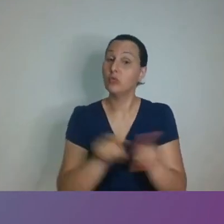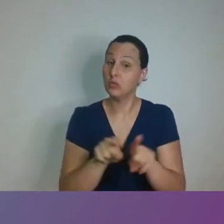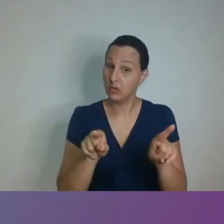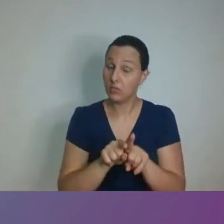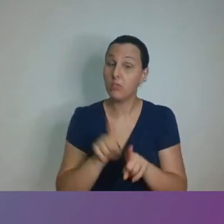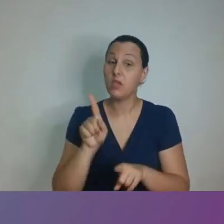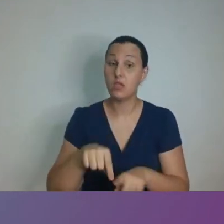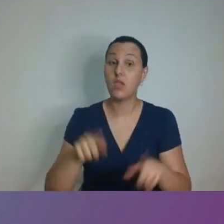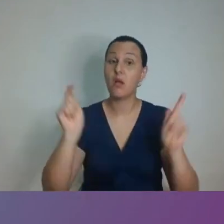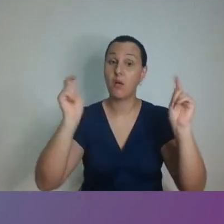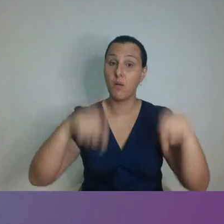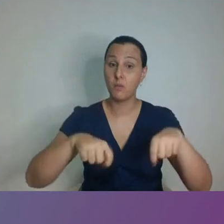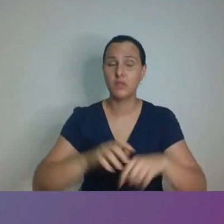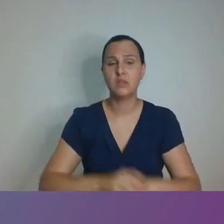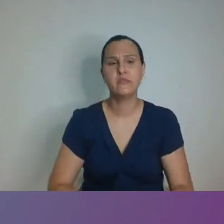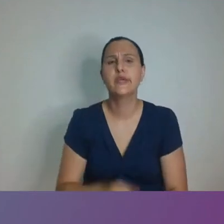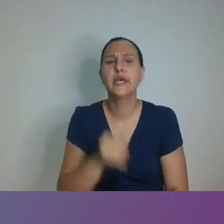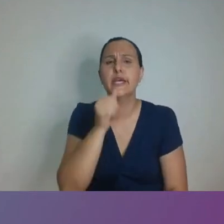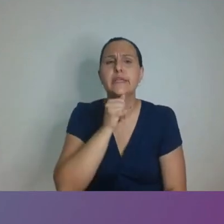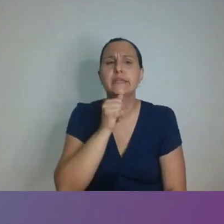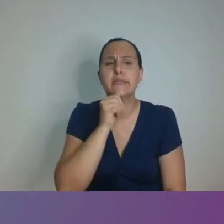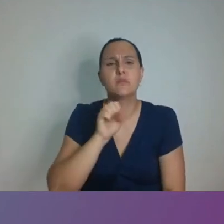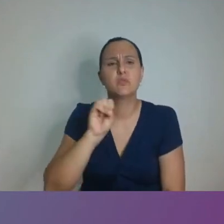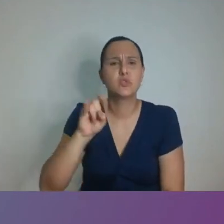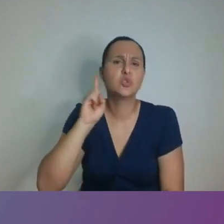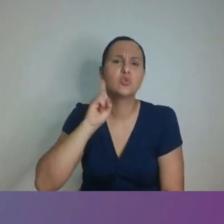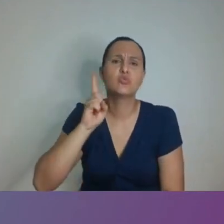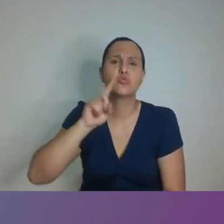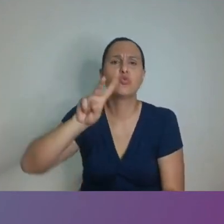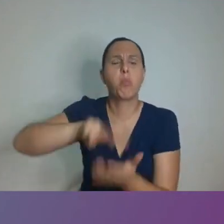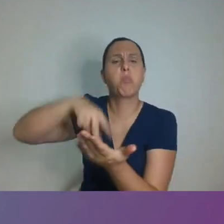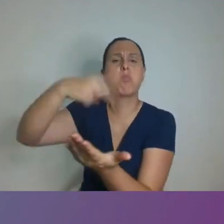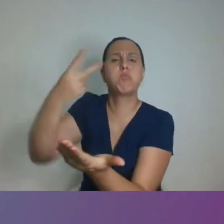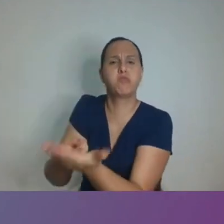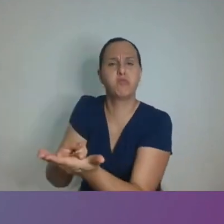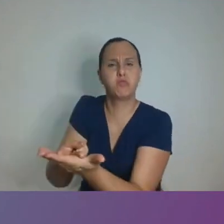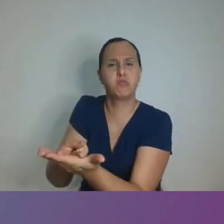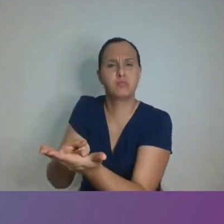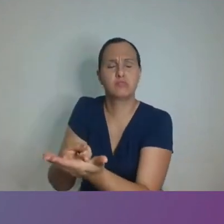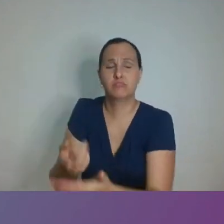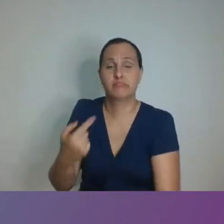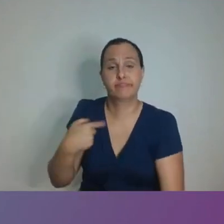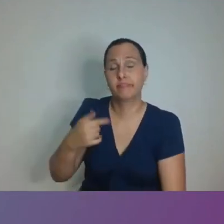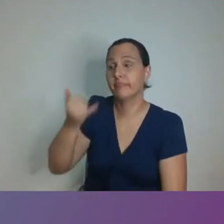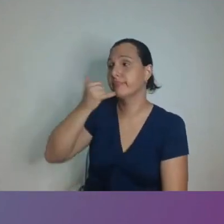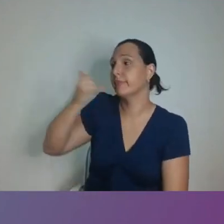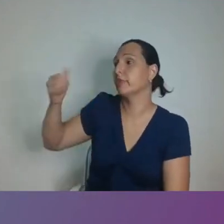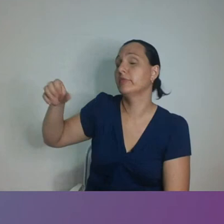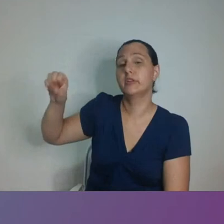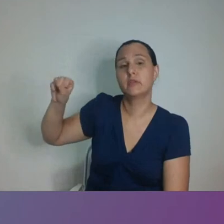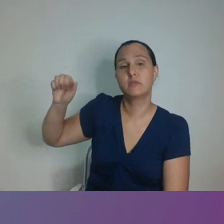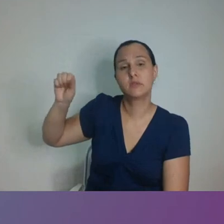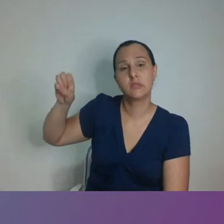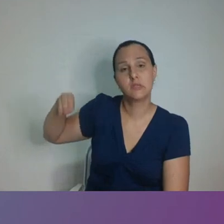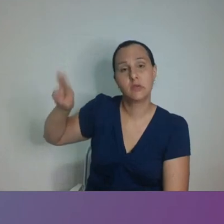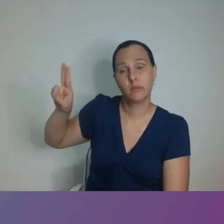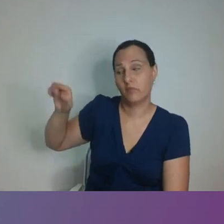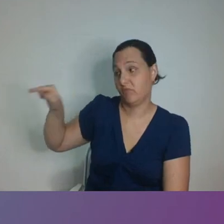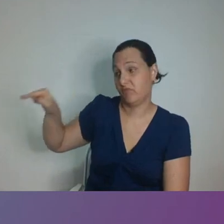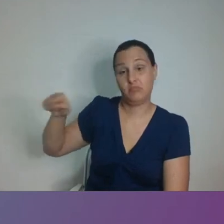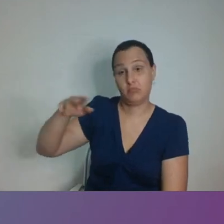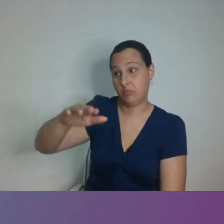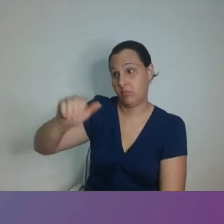aqui. Eu ligo para o SAMU e o SAMU resolve. Agora, eu ir interpretar, para mim, não funciona.